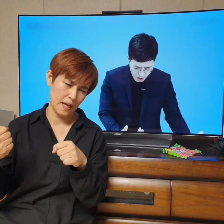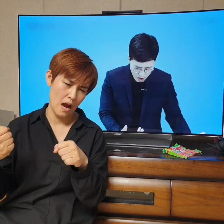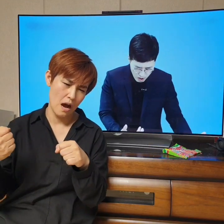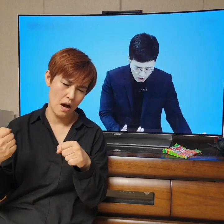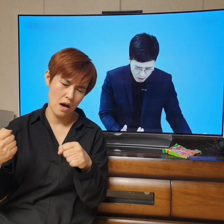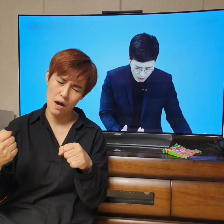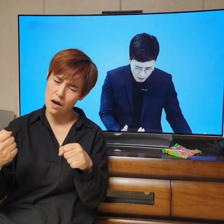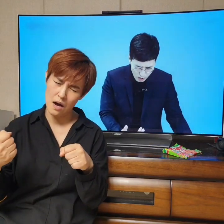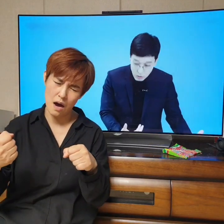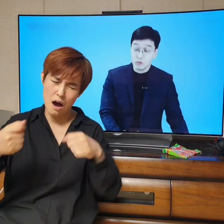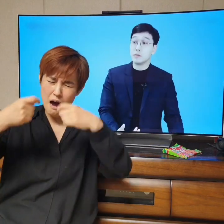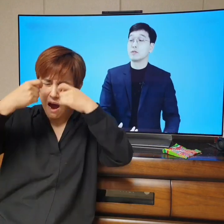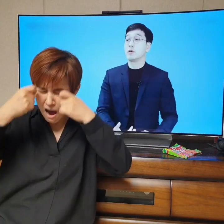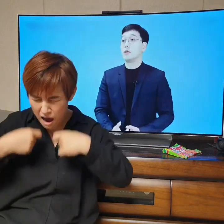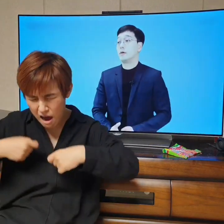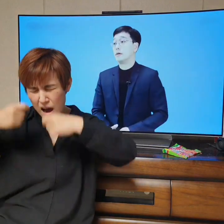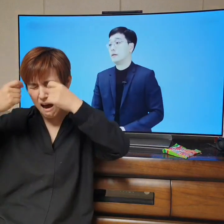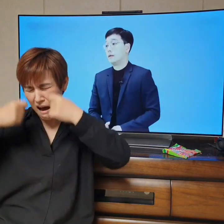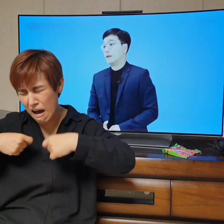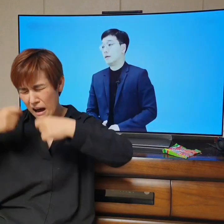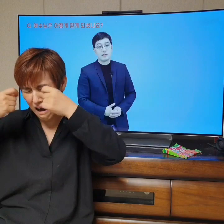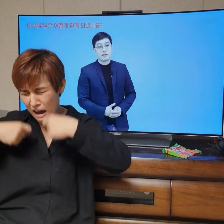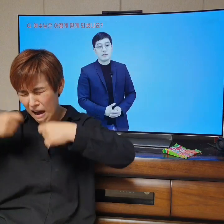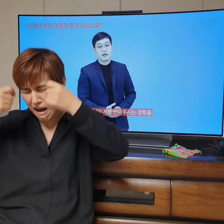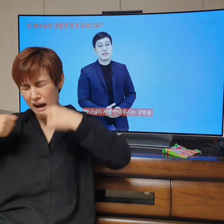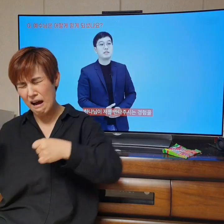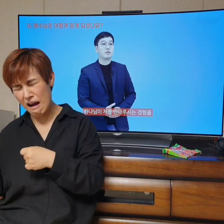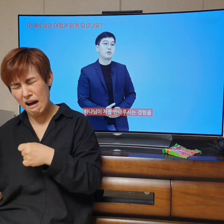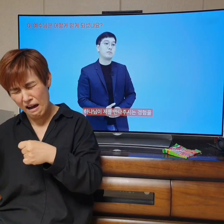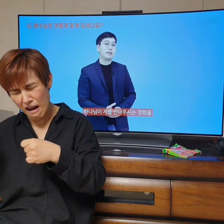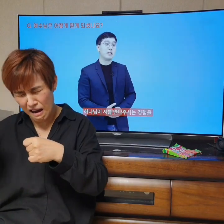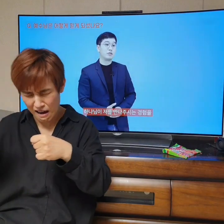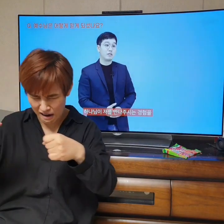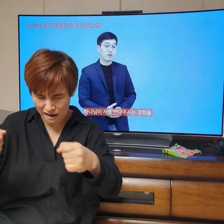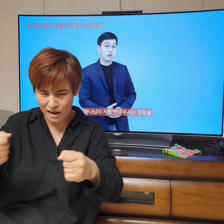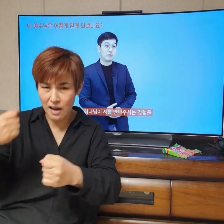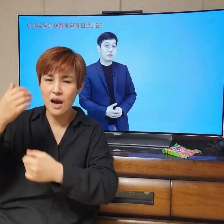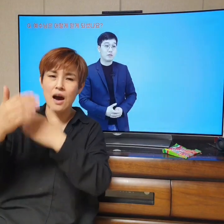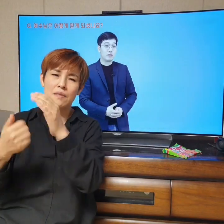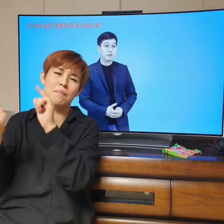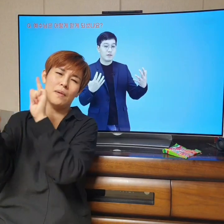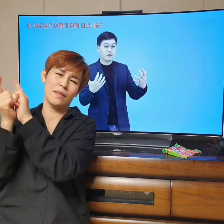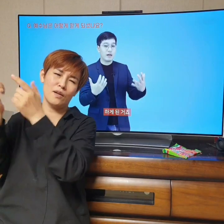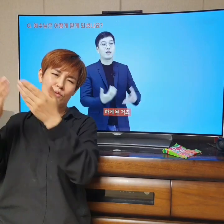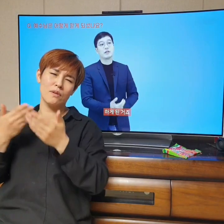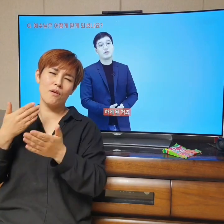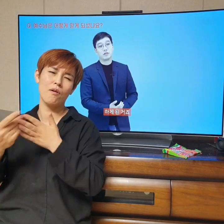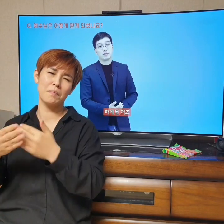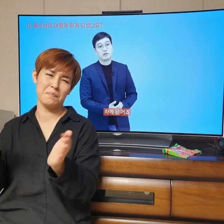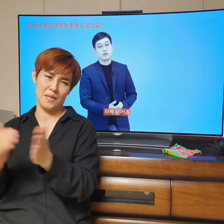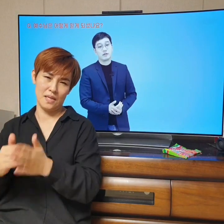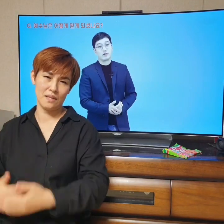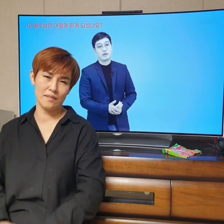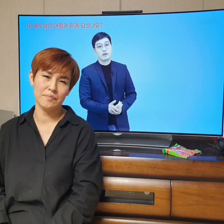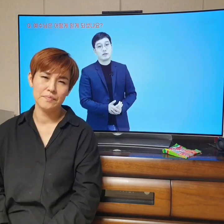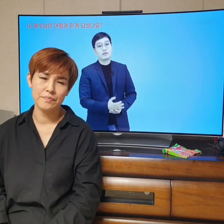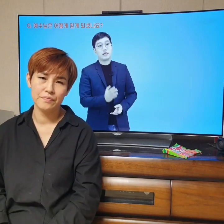정말 엉엉 울면서 하나님이 저를 만나주시는 경험을 하게 된